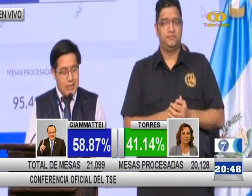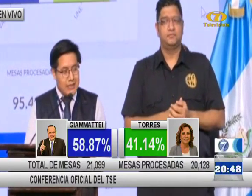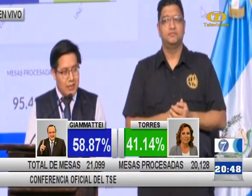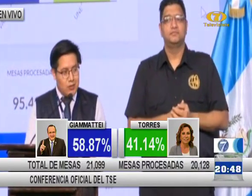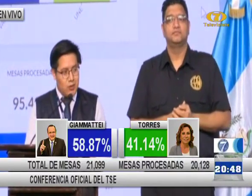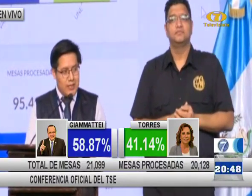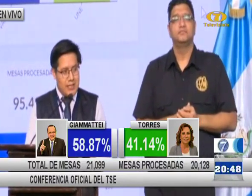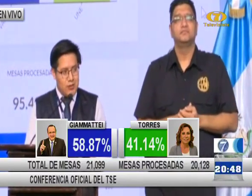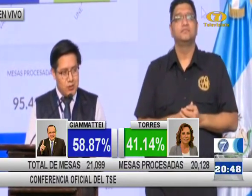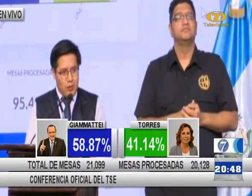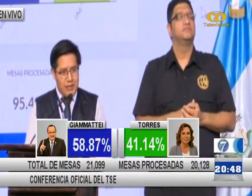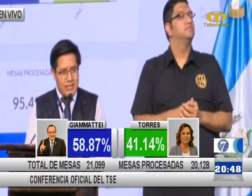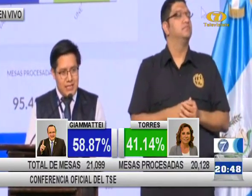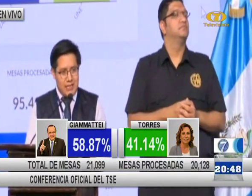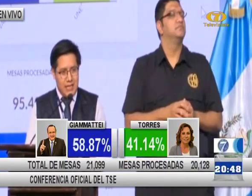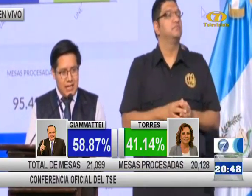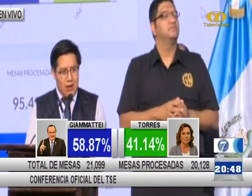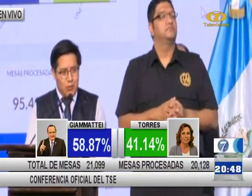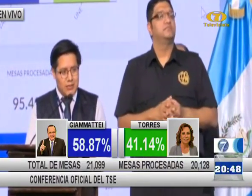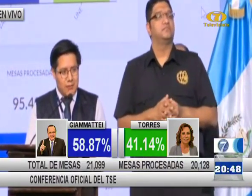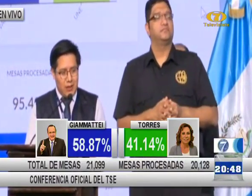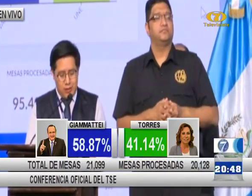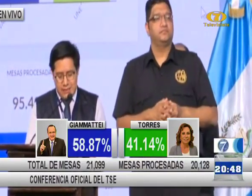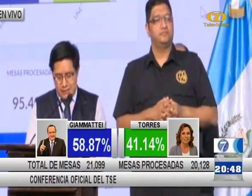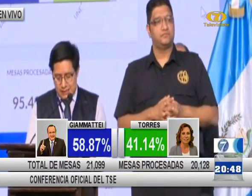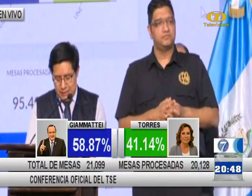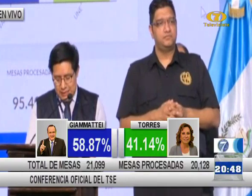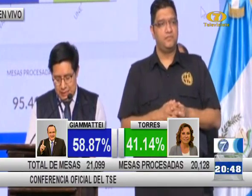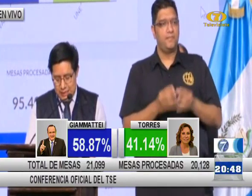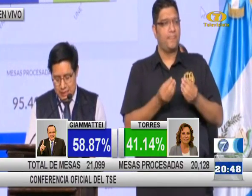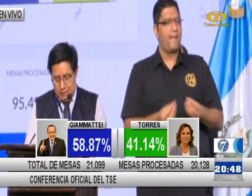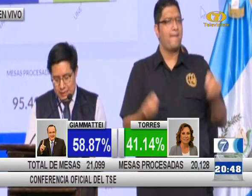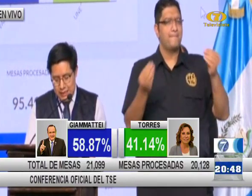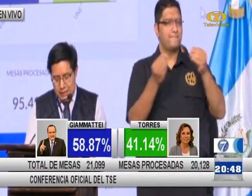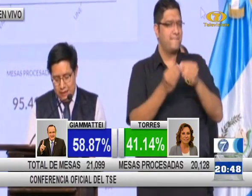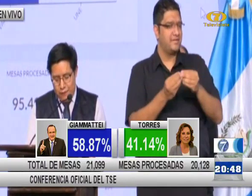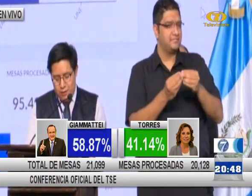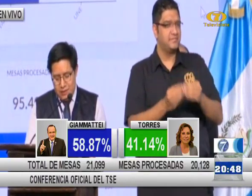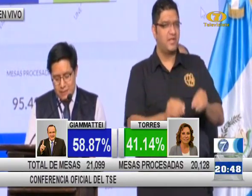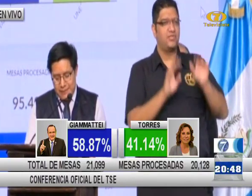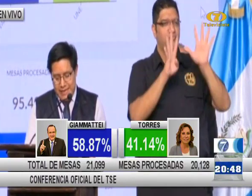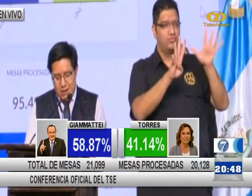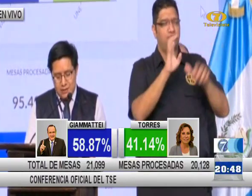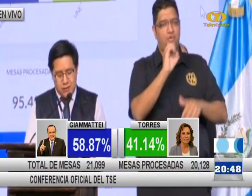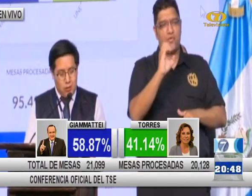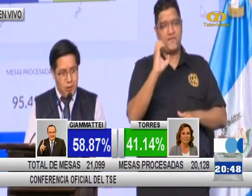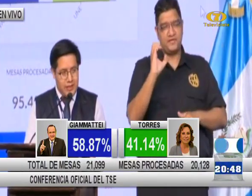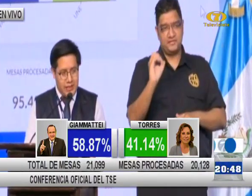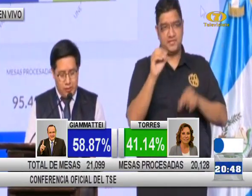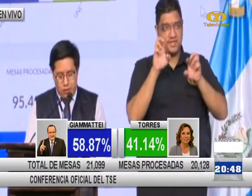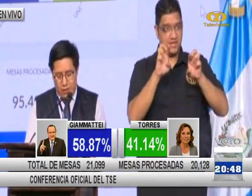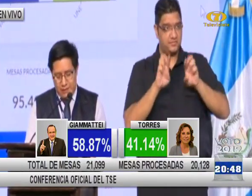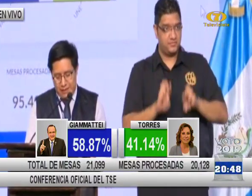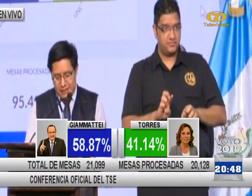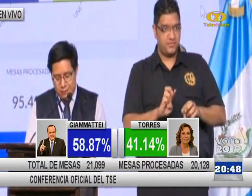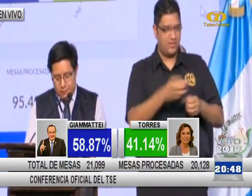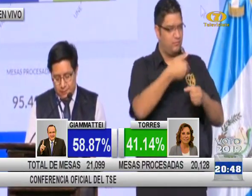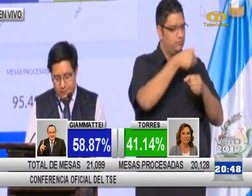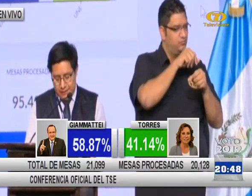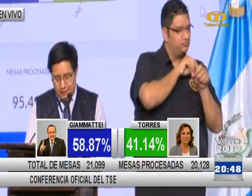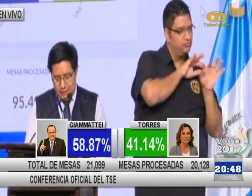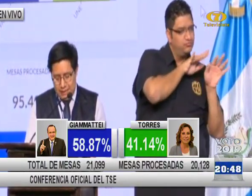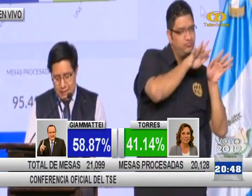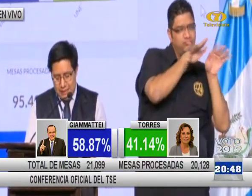98.1% de los 997 observadores que fueron desplegados en todo el territorio